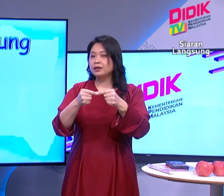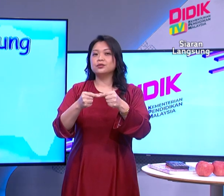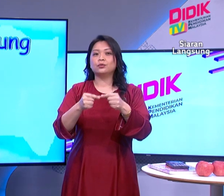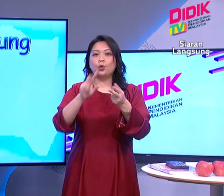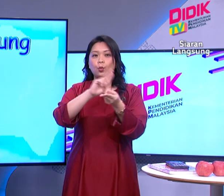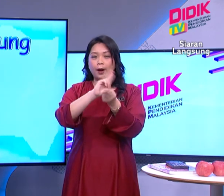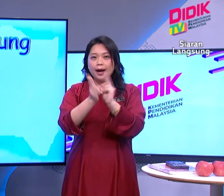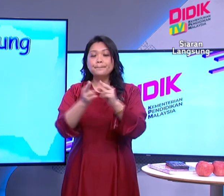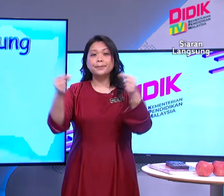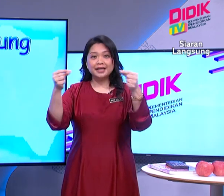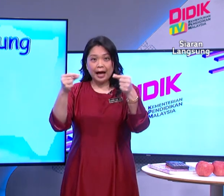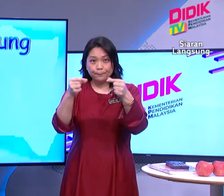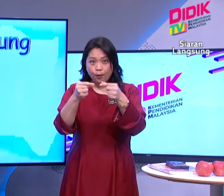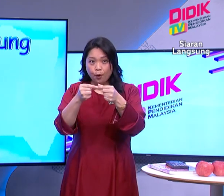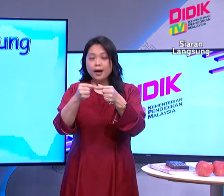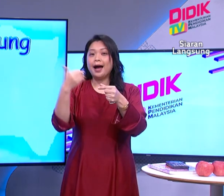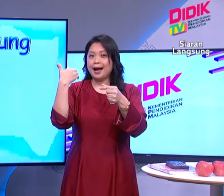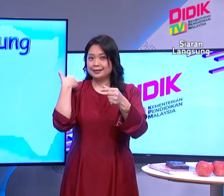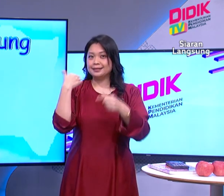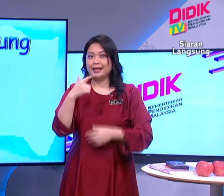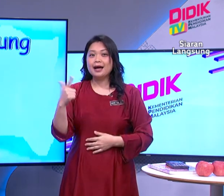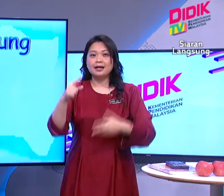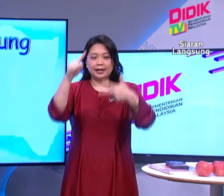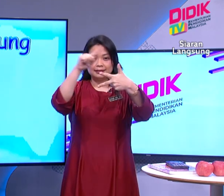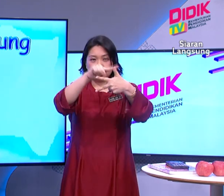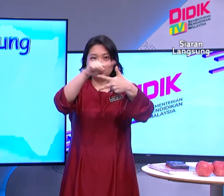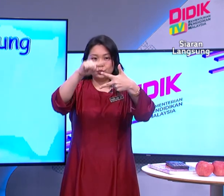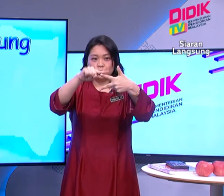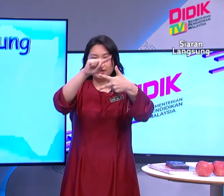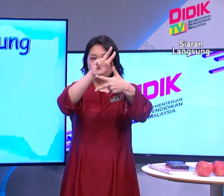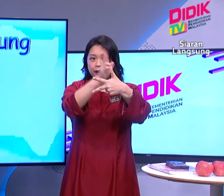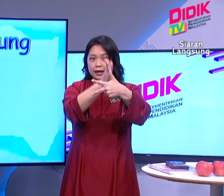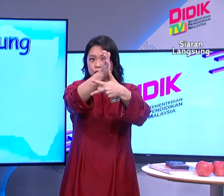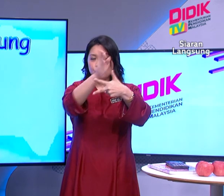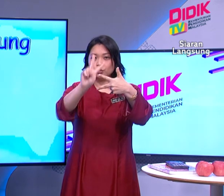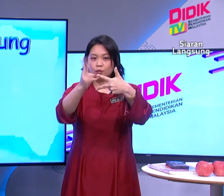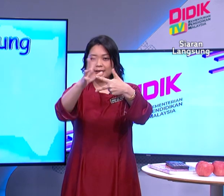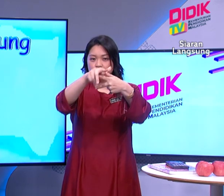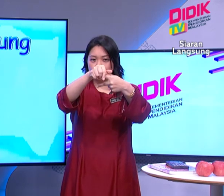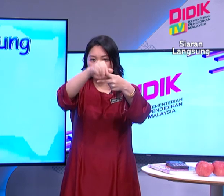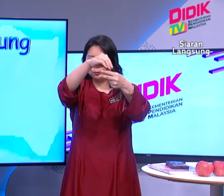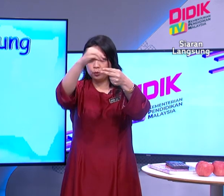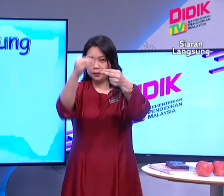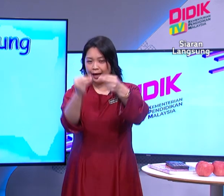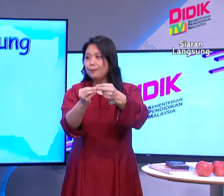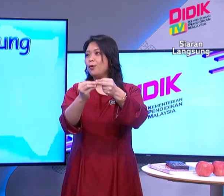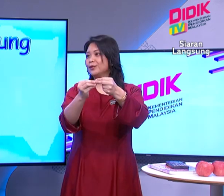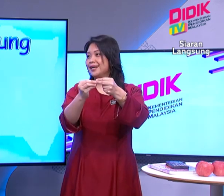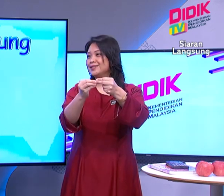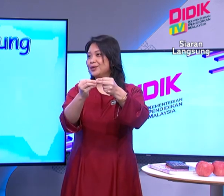sogeh ubah ampeug abong adalah 12 walangsungsang Bu Bu bergabung dengan